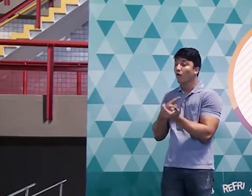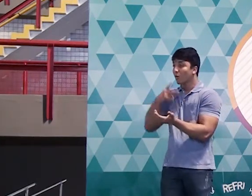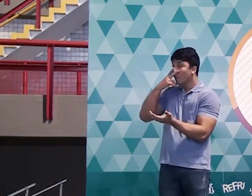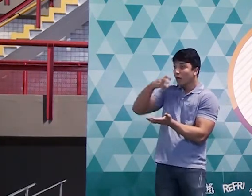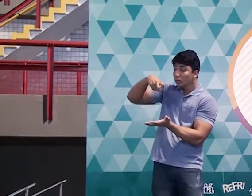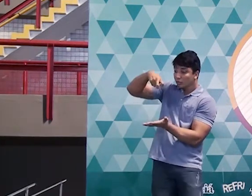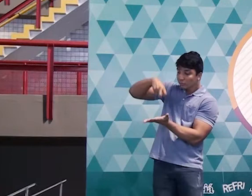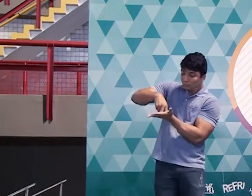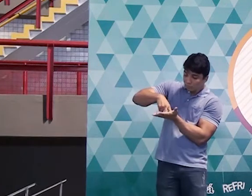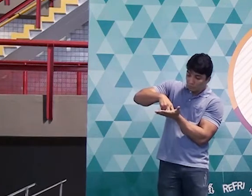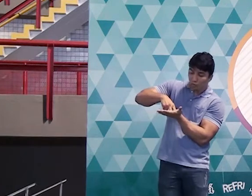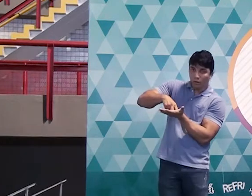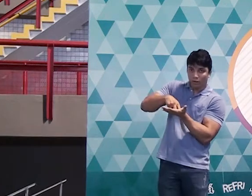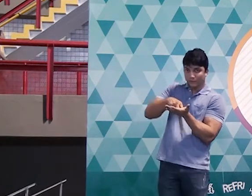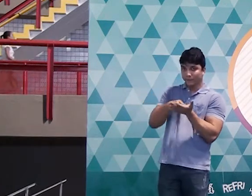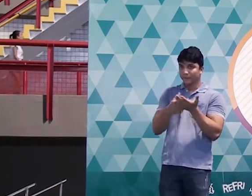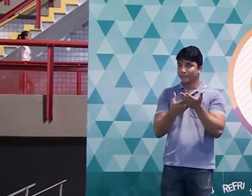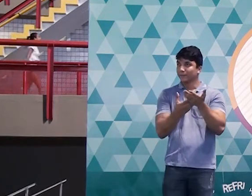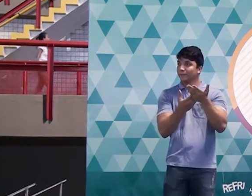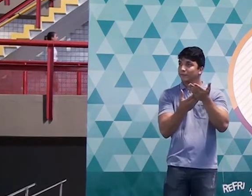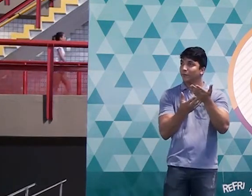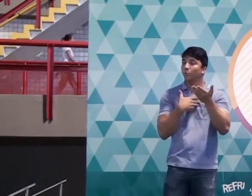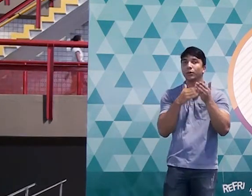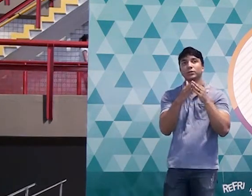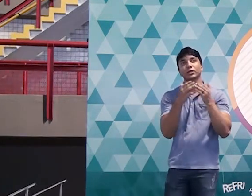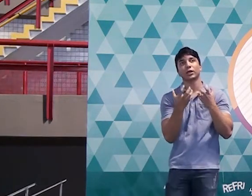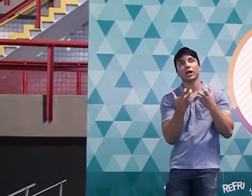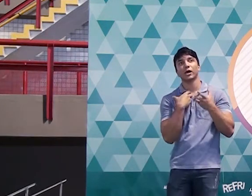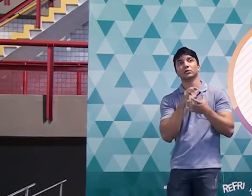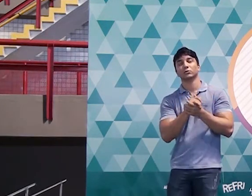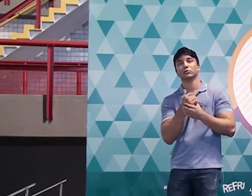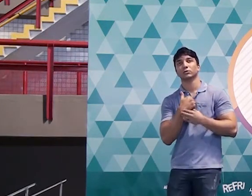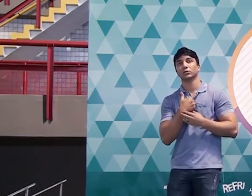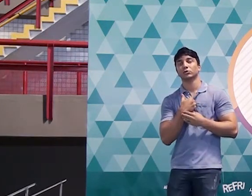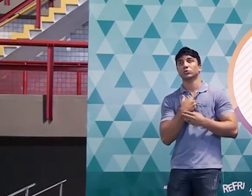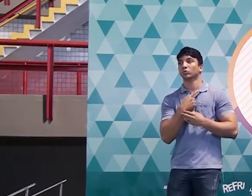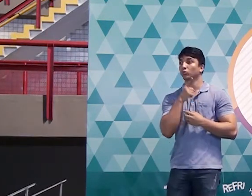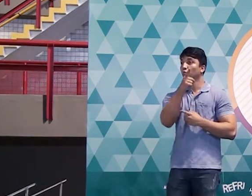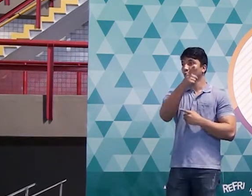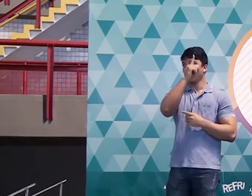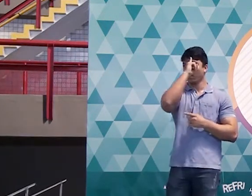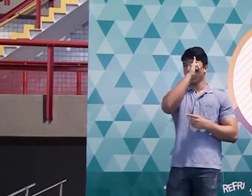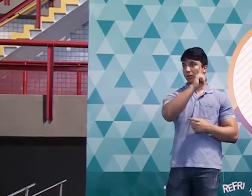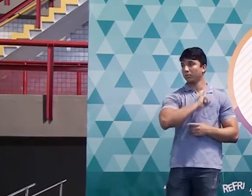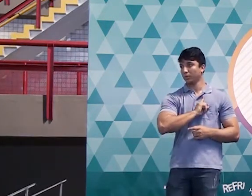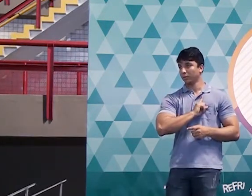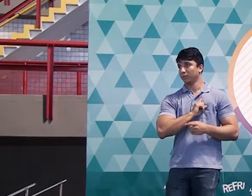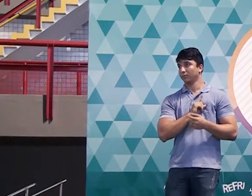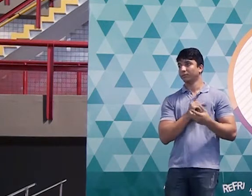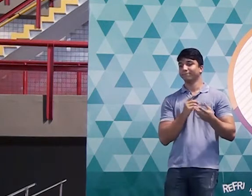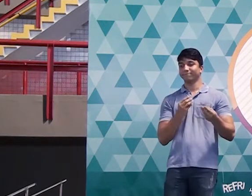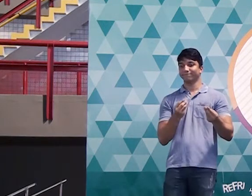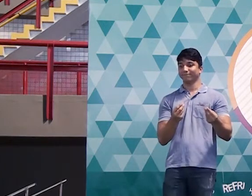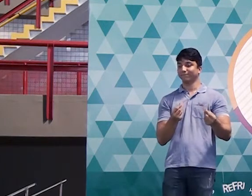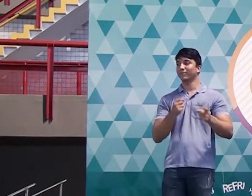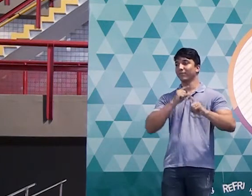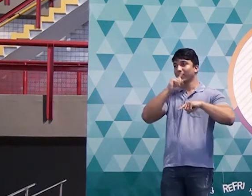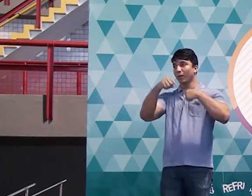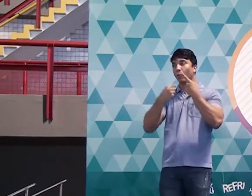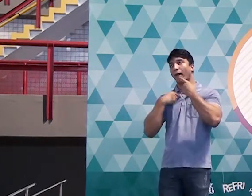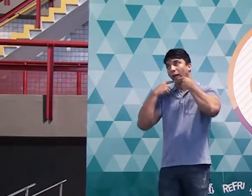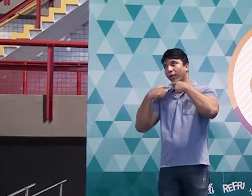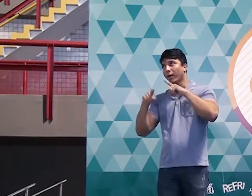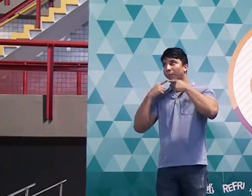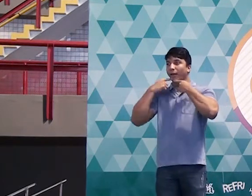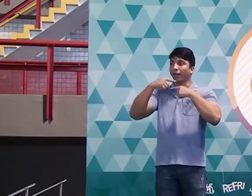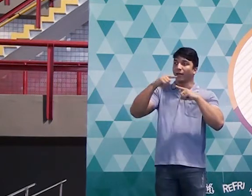diante da jova, portanto está dizendo: amor, tu que manda. Depois vem